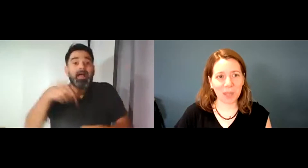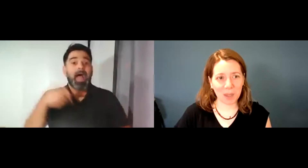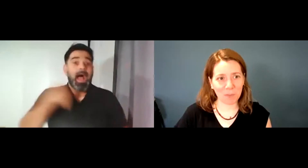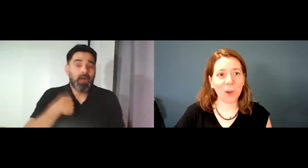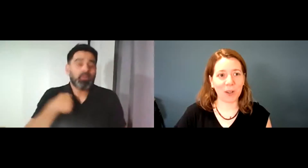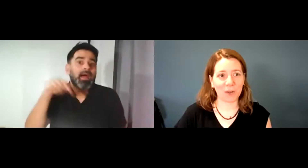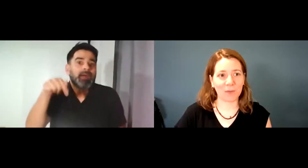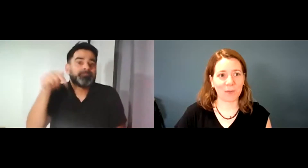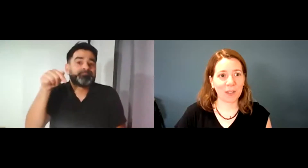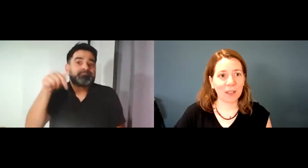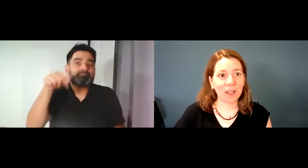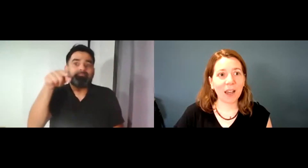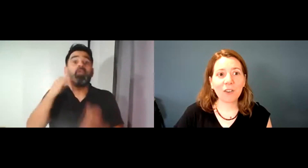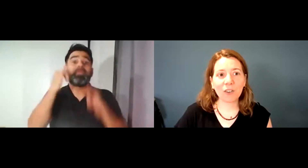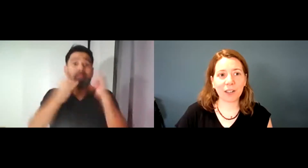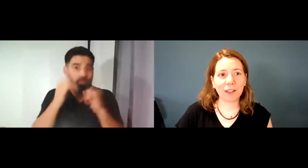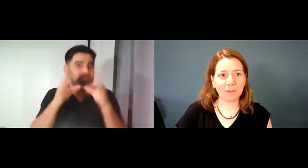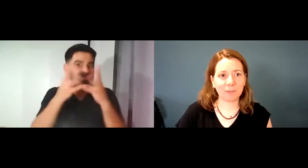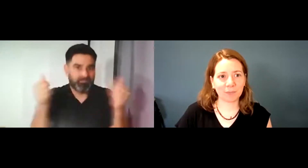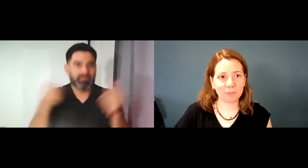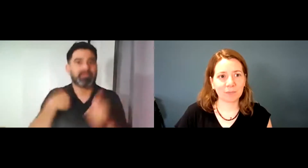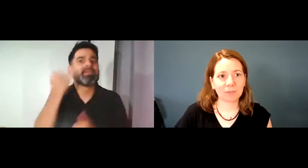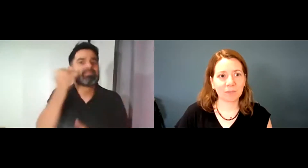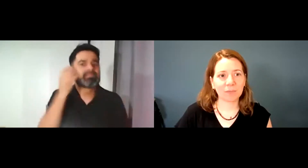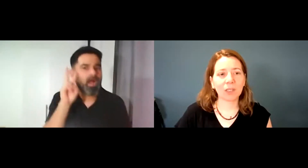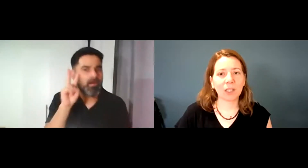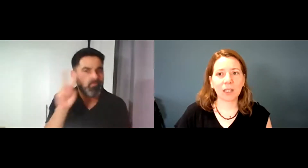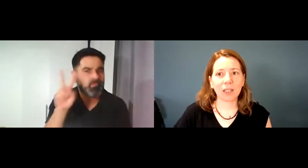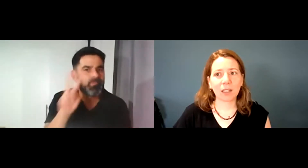Bien, bueno. Ahora... Yo lo mandé de nuevo, Pilu.